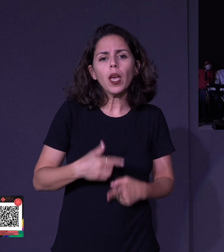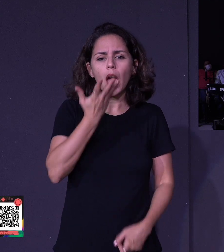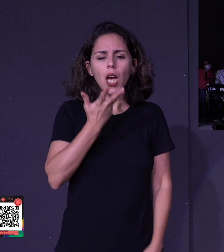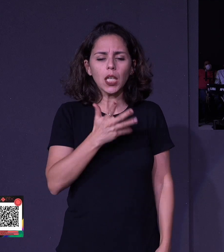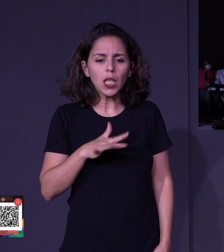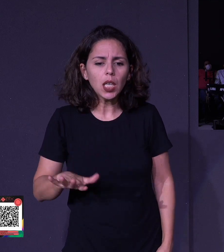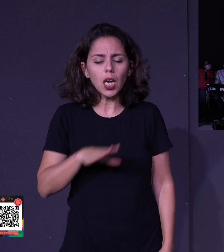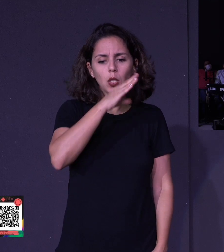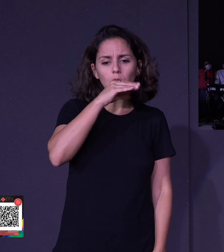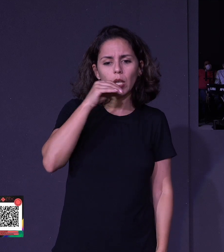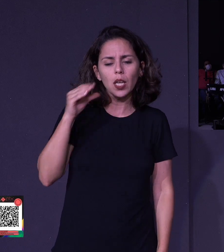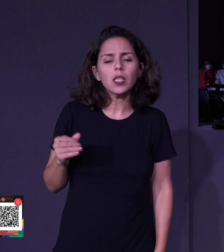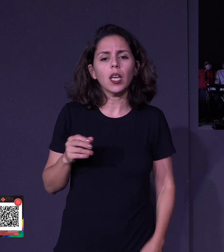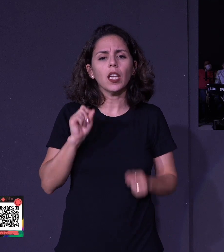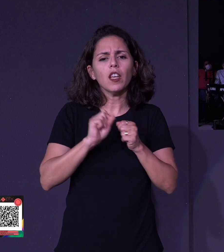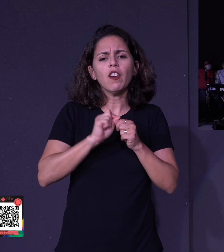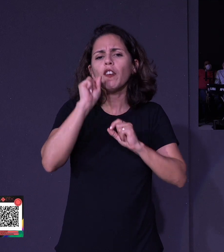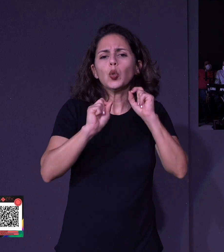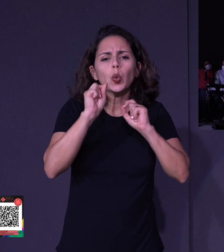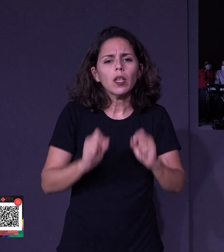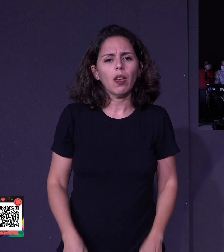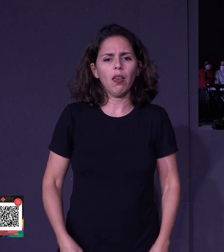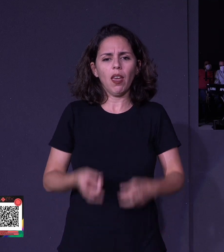cansar. Ele vai pedir a mesma coisa